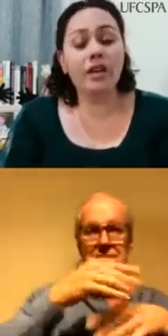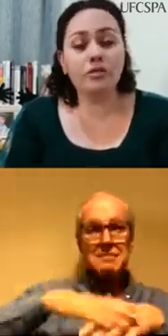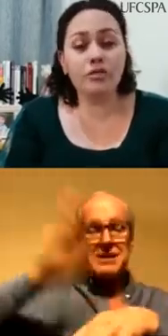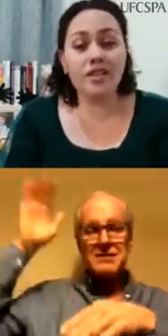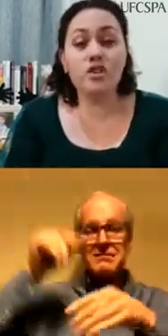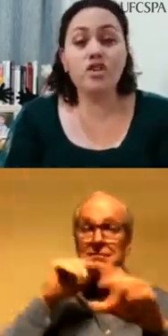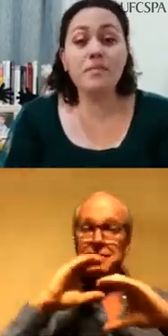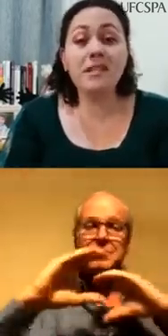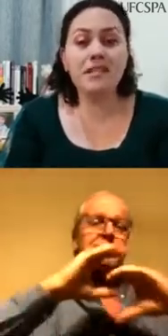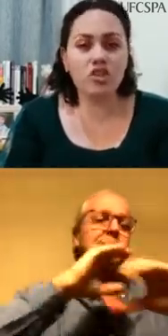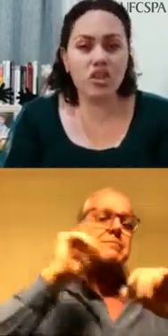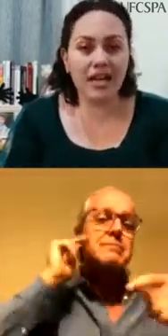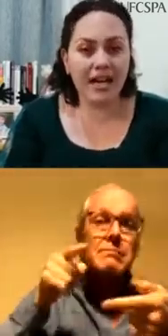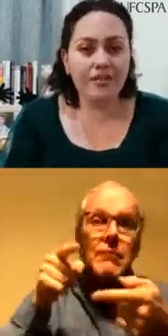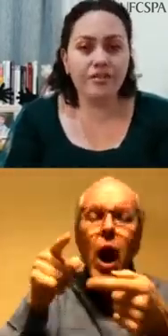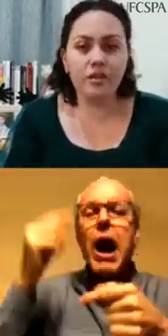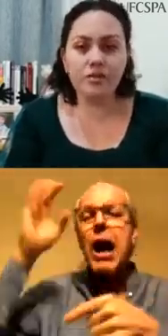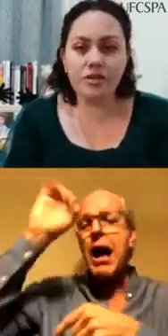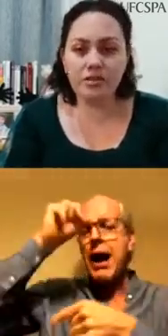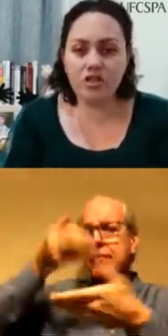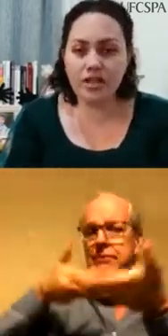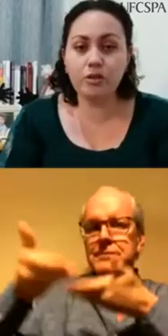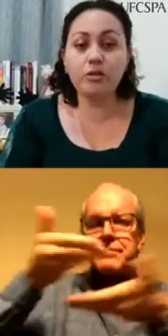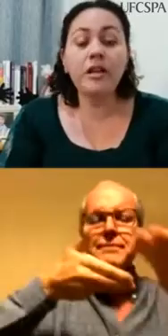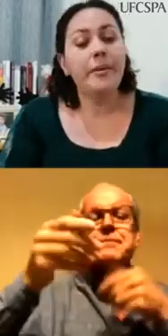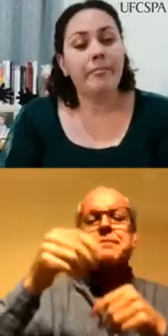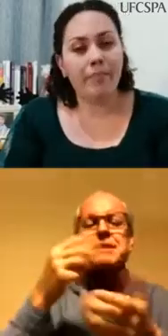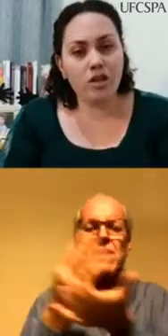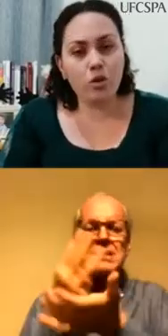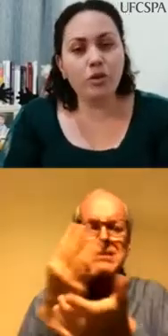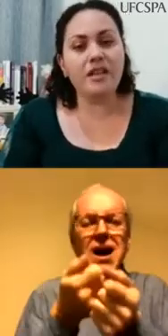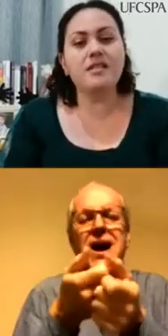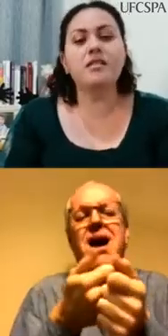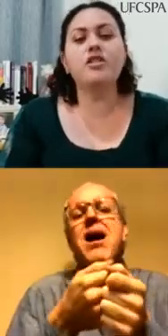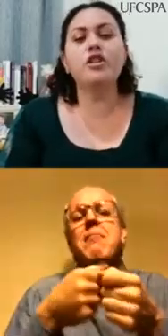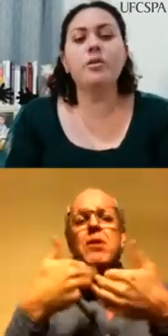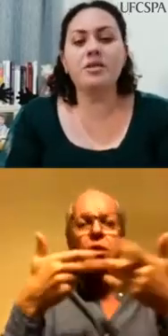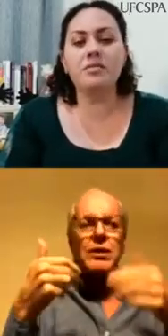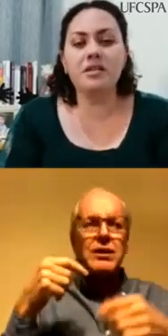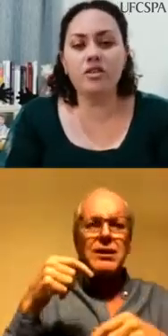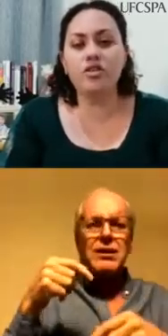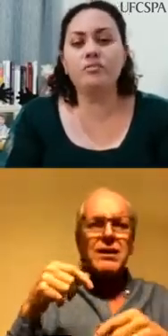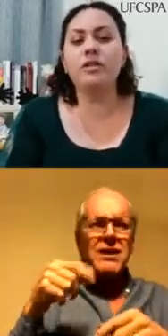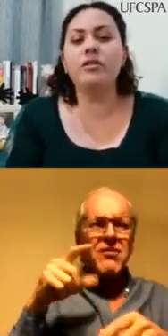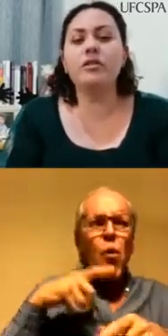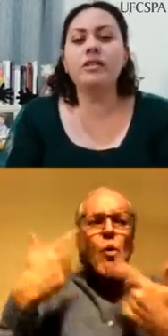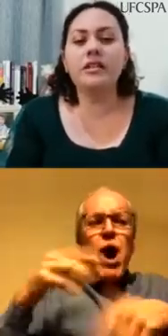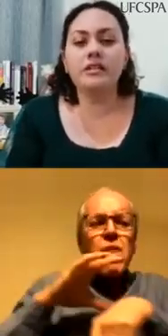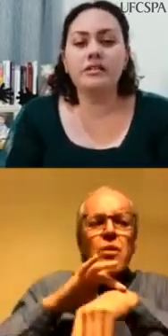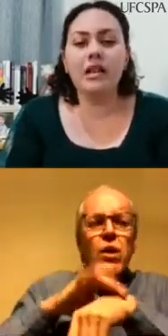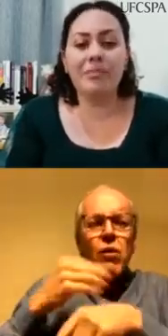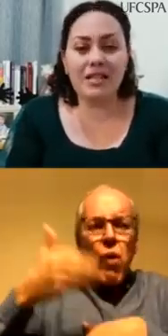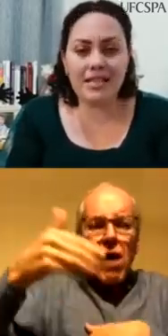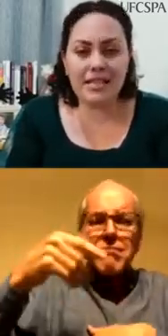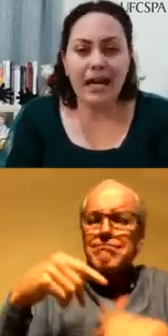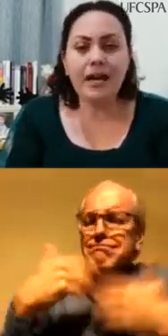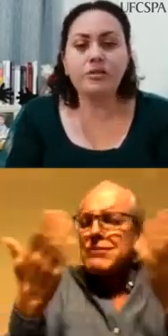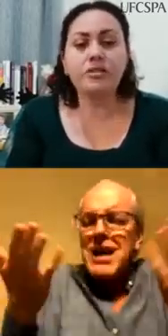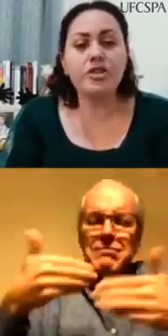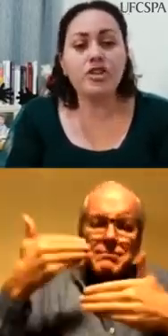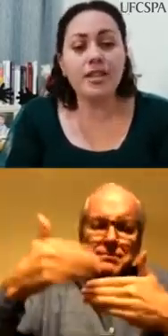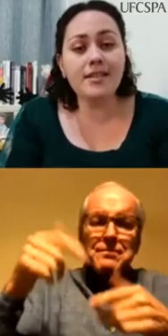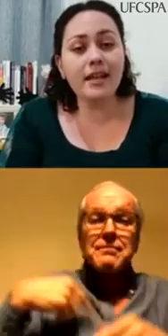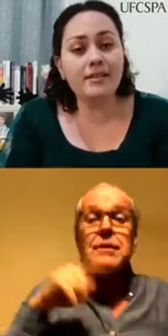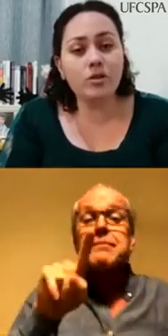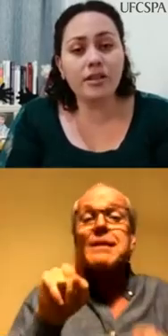também o fato de assistir bastante live, então isso tem gerado mais comunicação, a possibilidade de maior aprendizado,